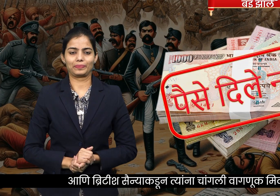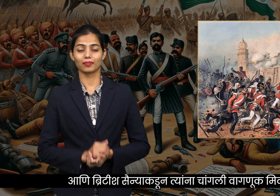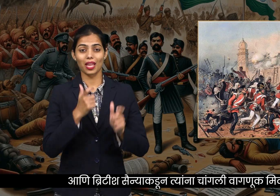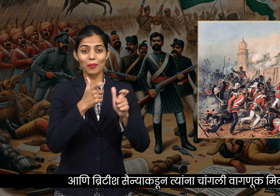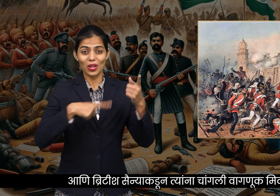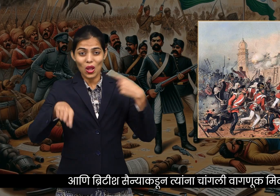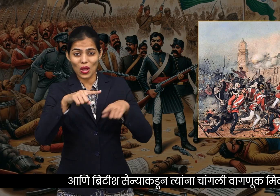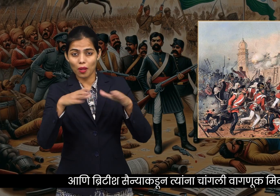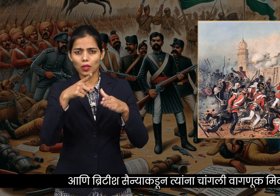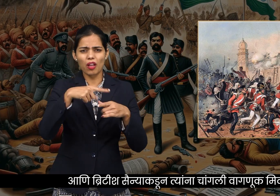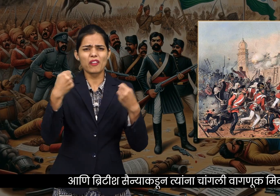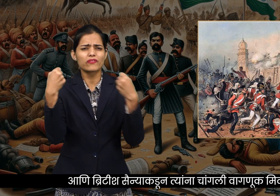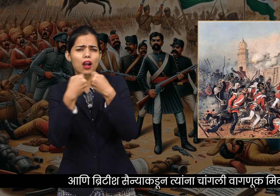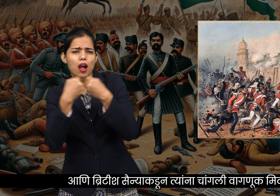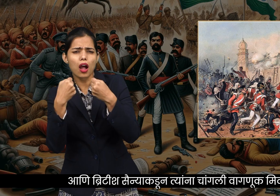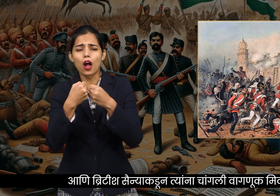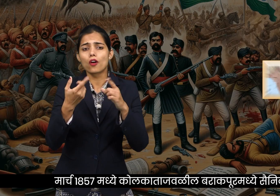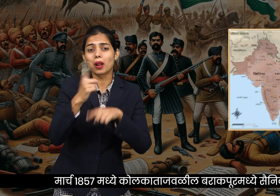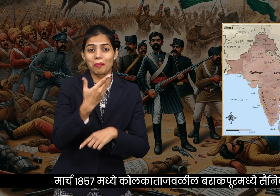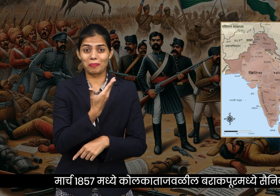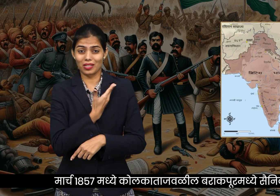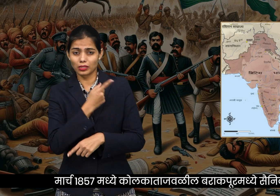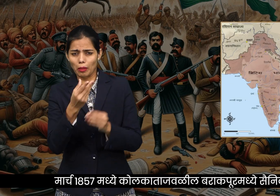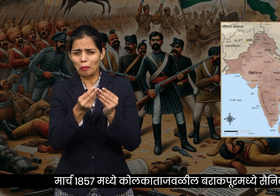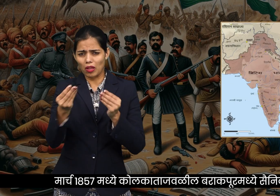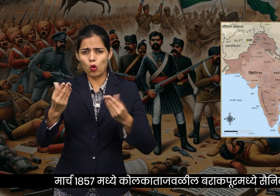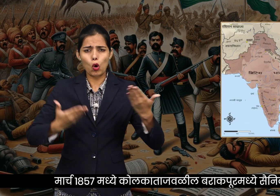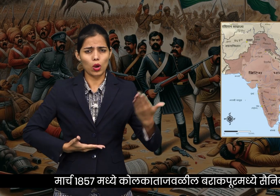त्यांना चांगली वागणूक मिळत नव्हती.